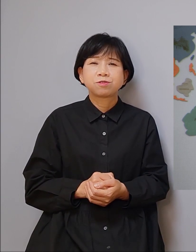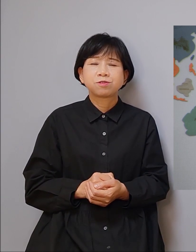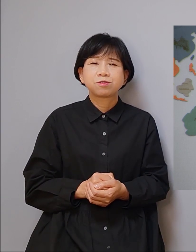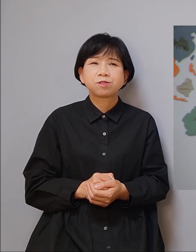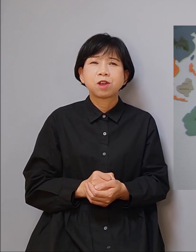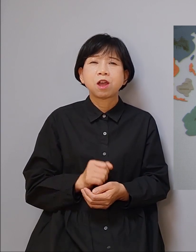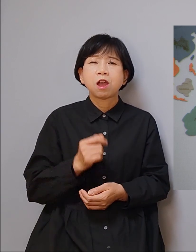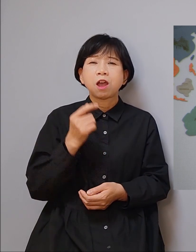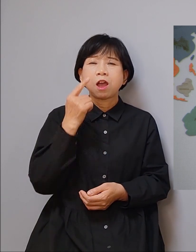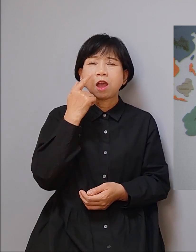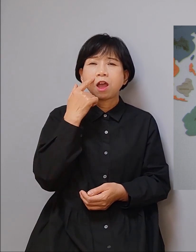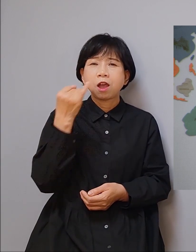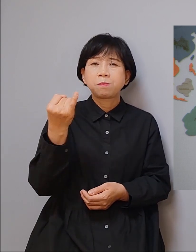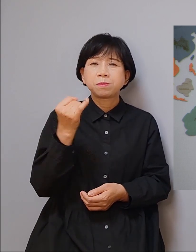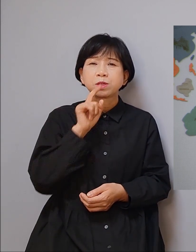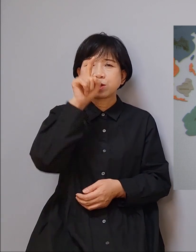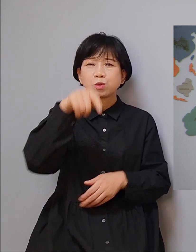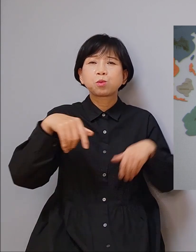다음에